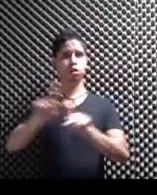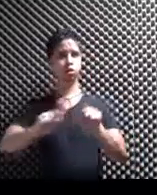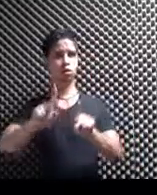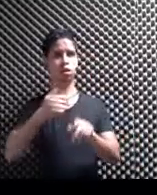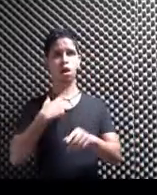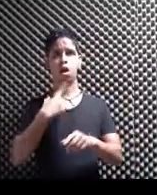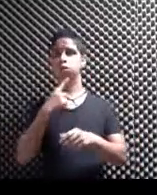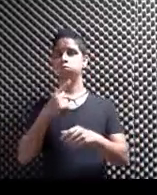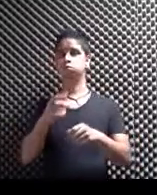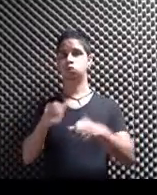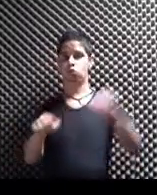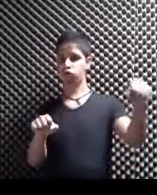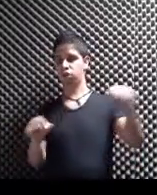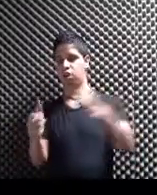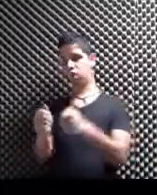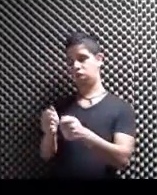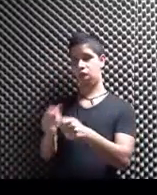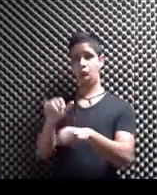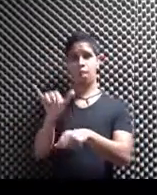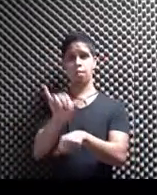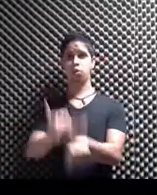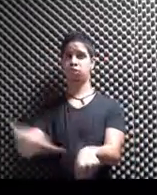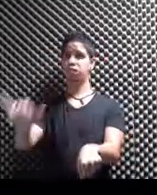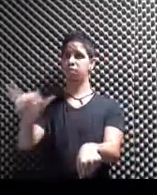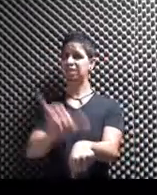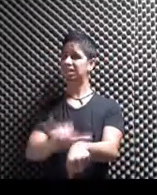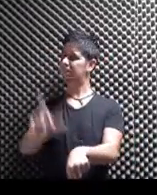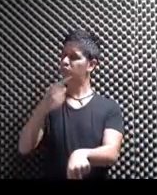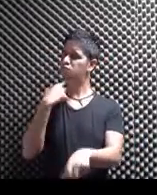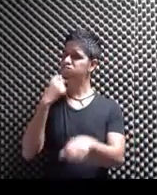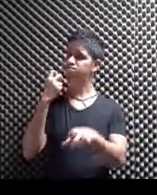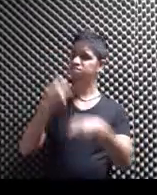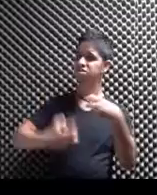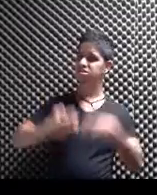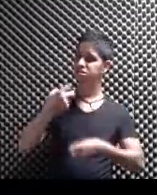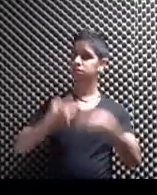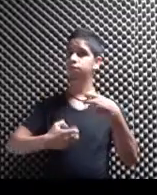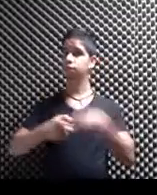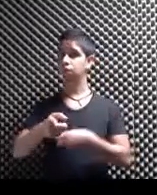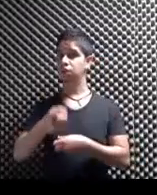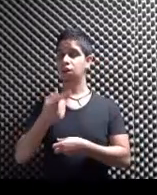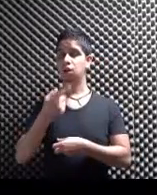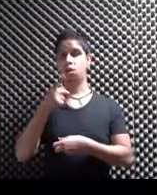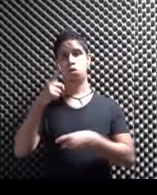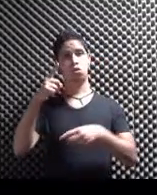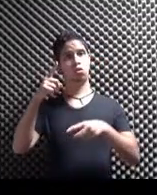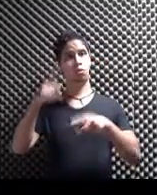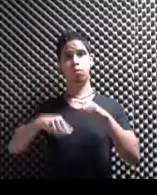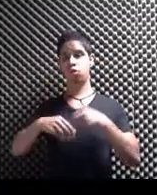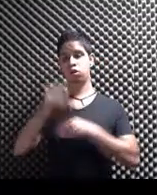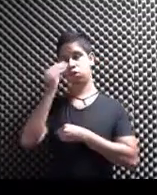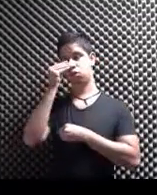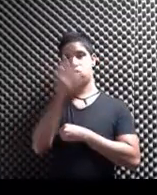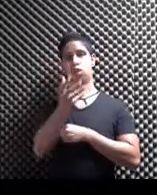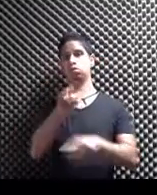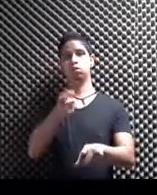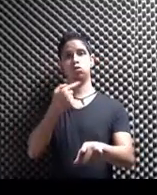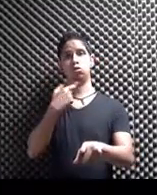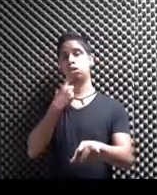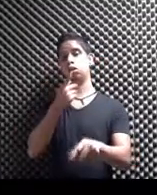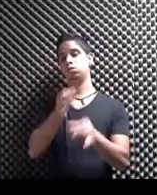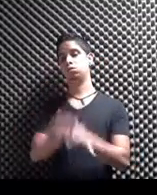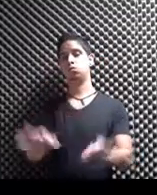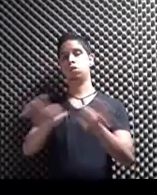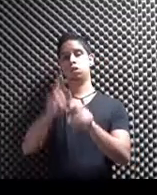Textear y conducir a la vez realmente es un problema. Es algo que no debemos de ignorar, que tiene unos riesgos